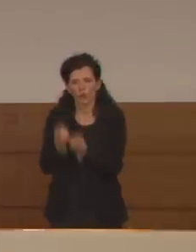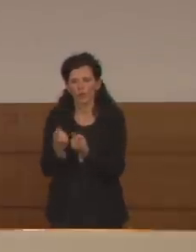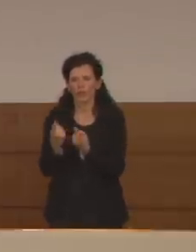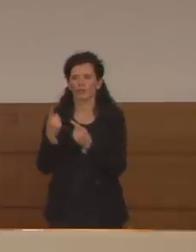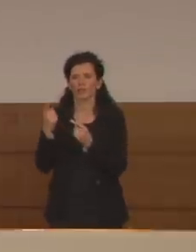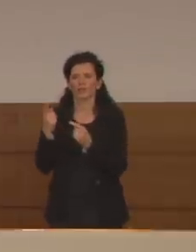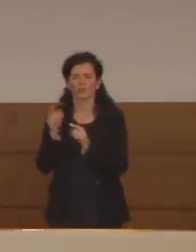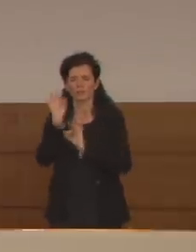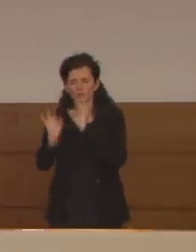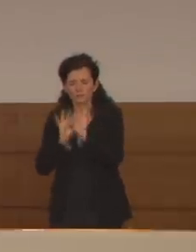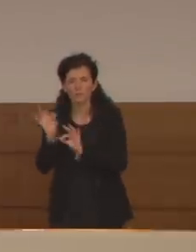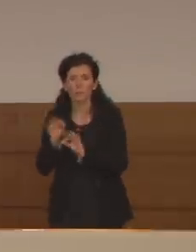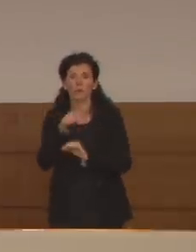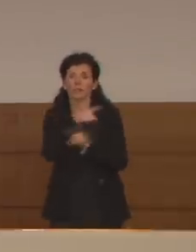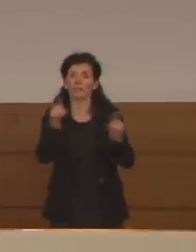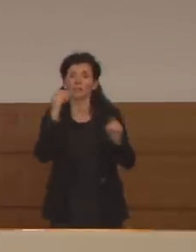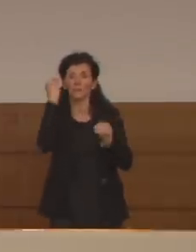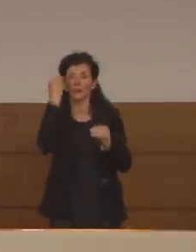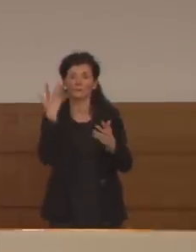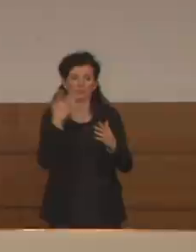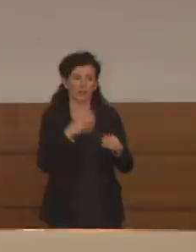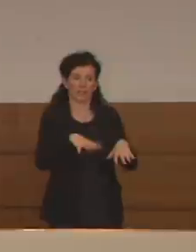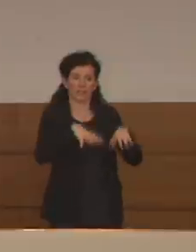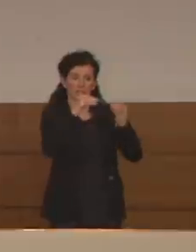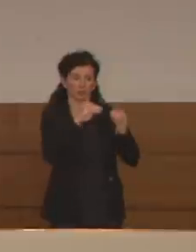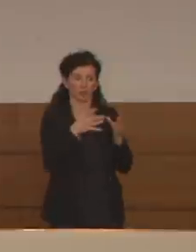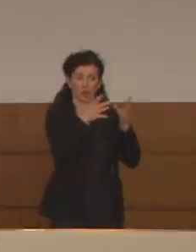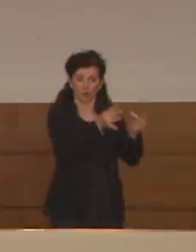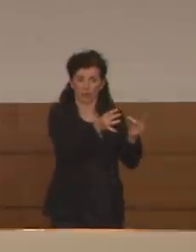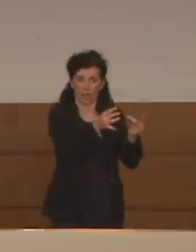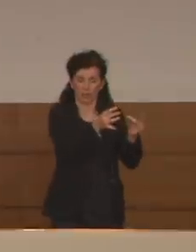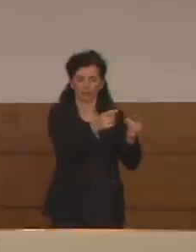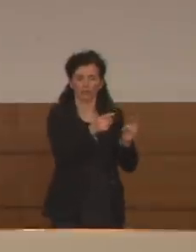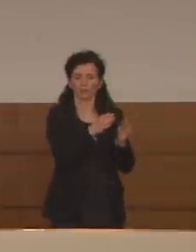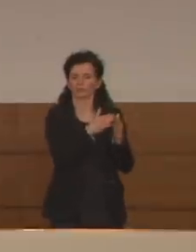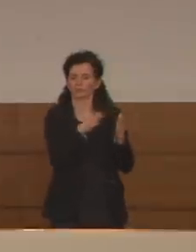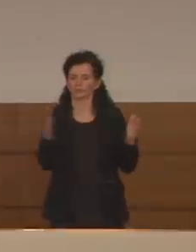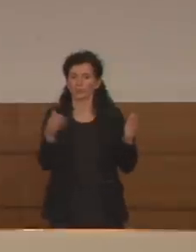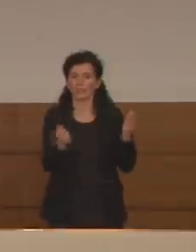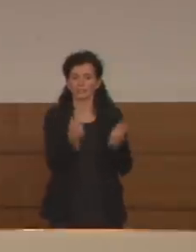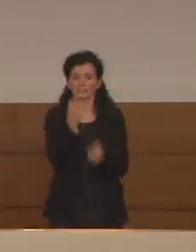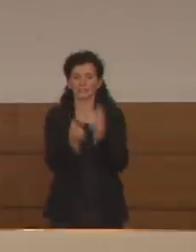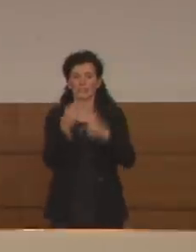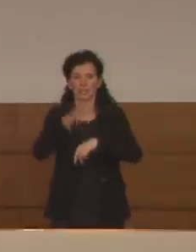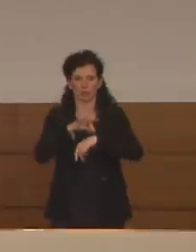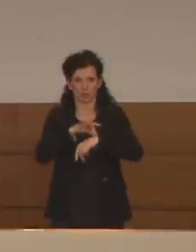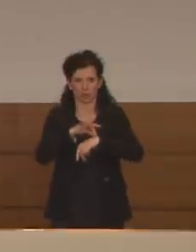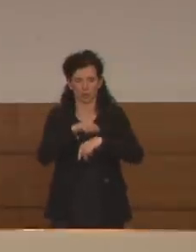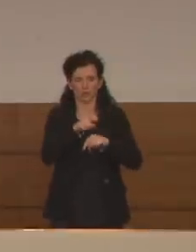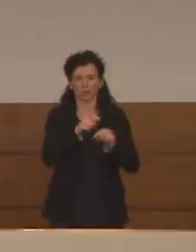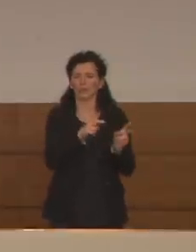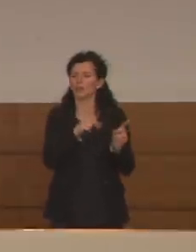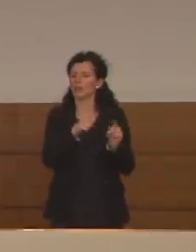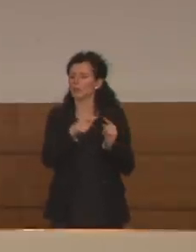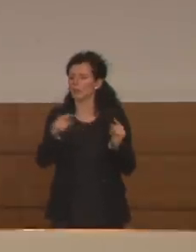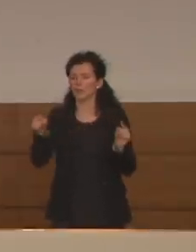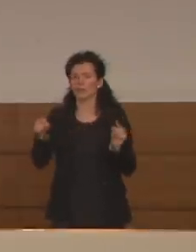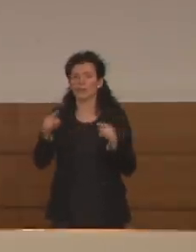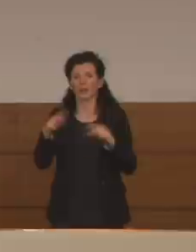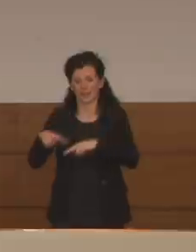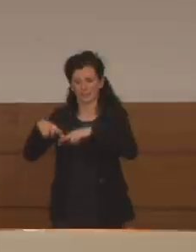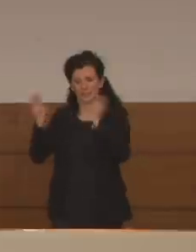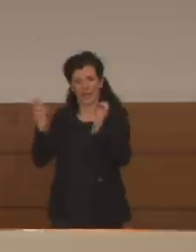contagio un momento della comparsa dei sintomi momento della diagnosi ospedalizzazione e